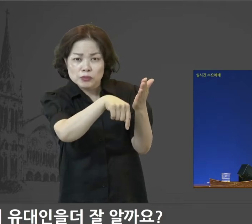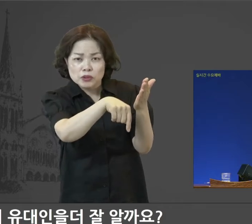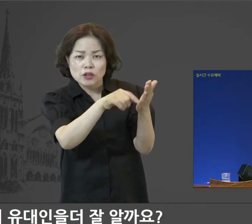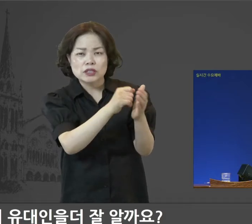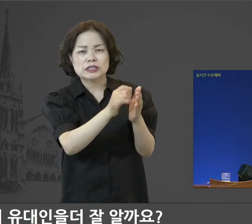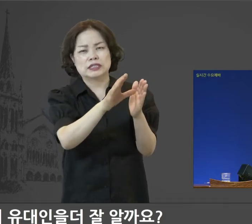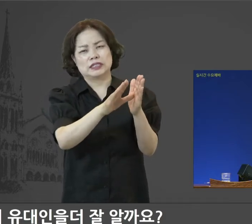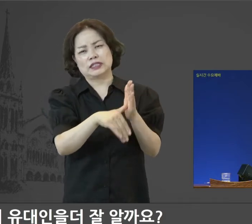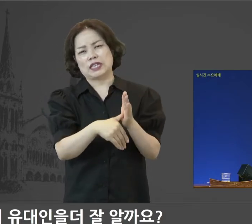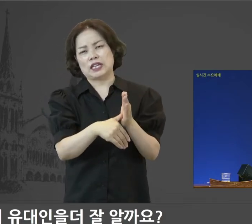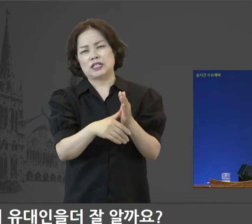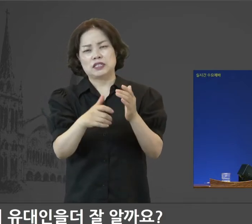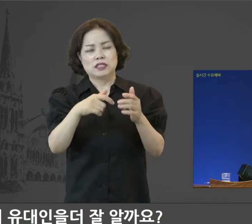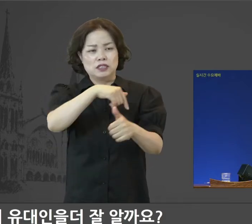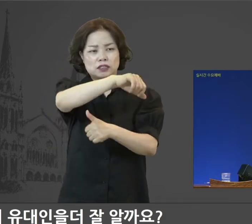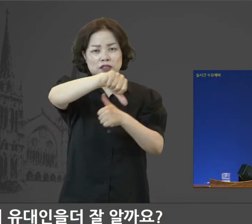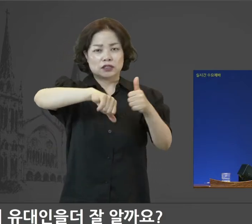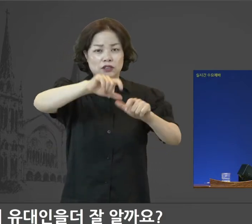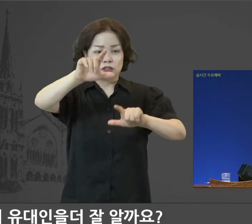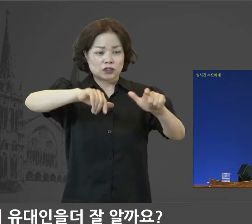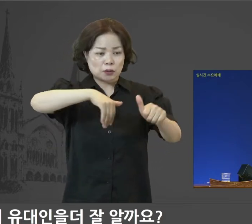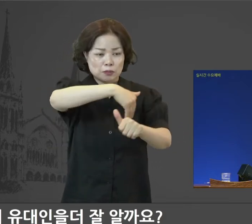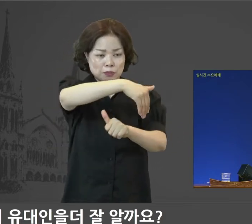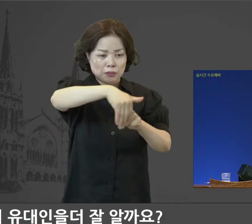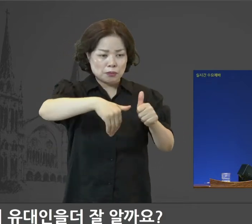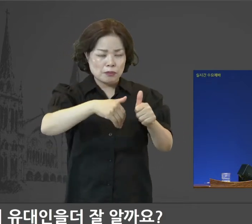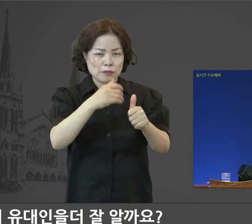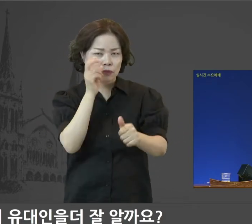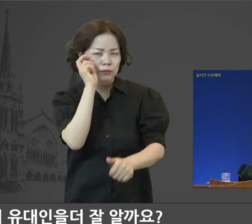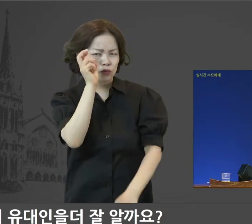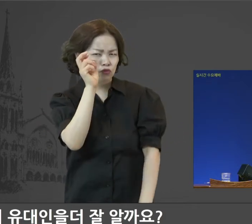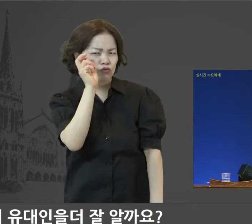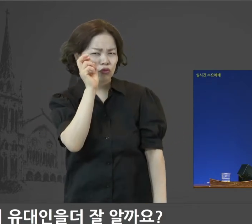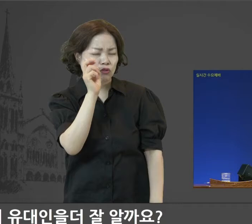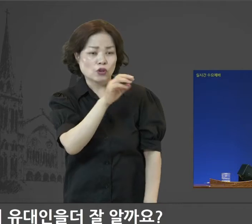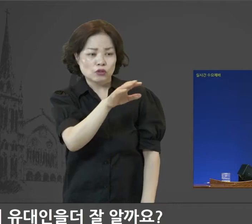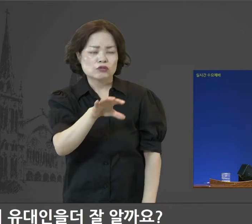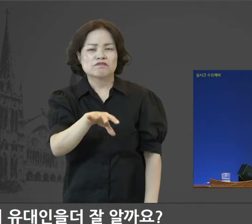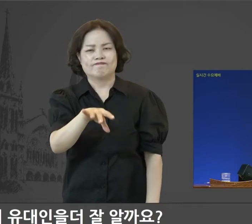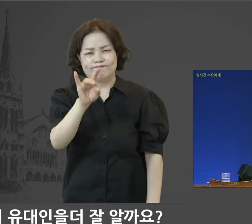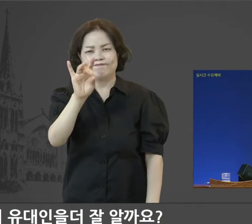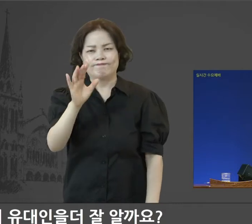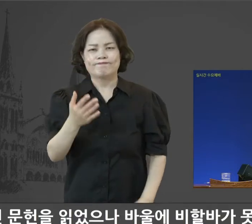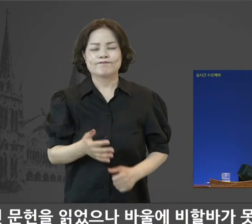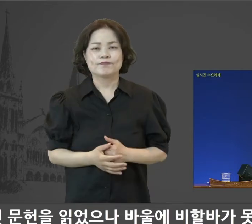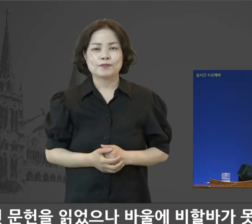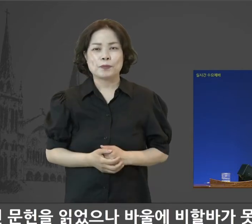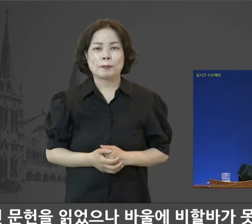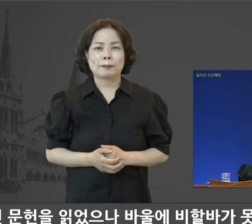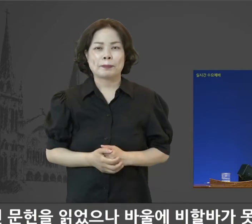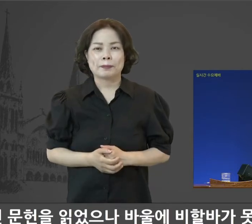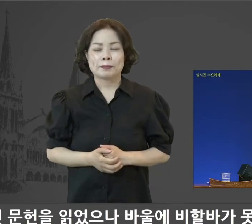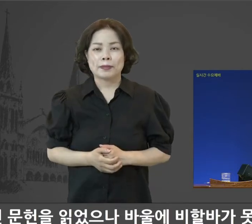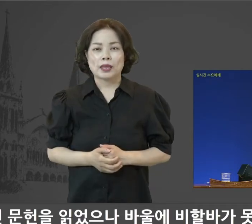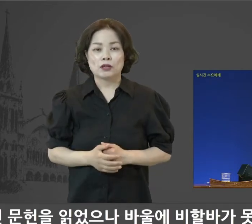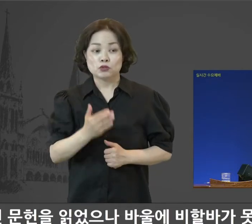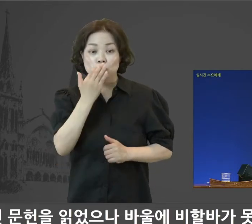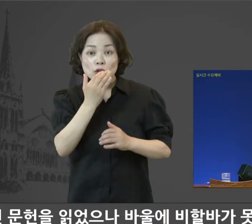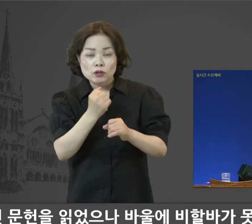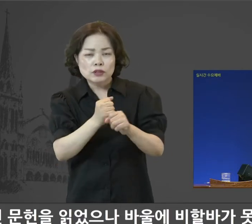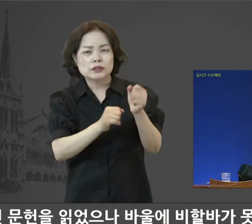그 당시의 정황을 추론하고 이해해야 합니다. 이것이 가장 우선되어야 됩니다. 물론